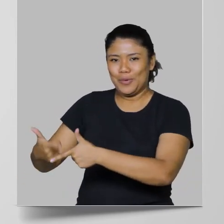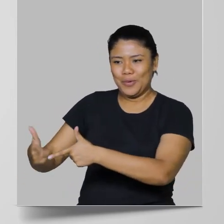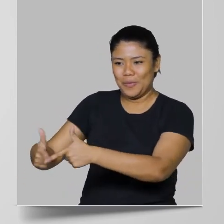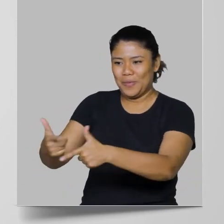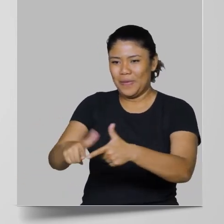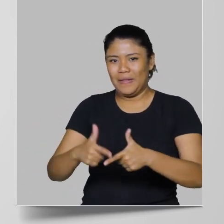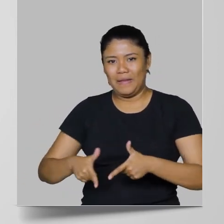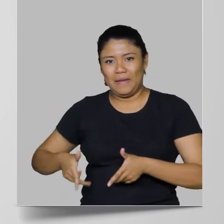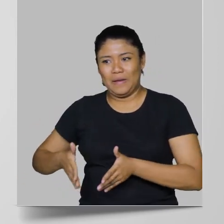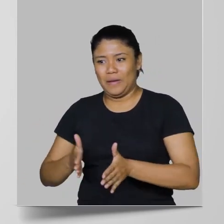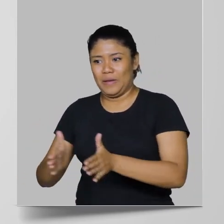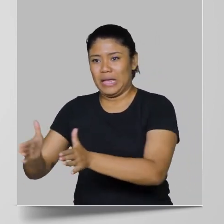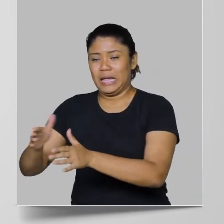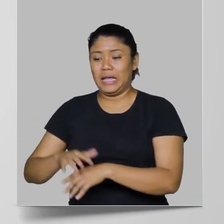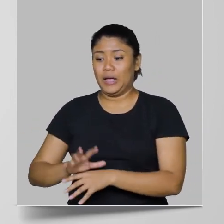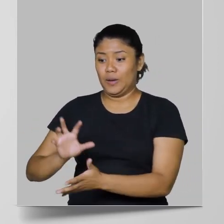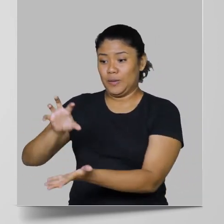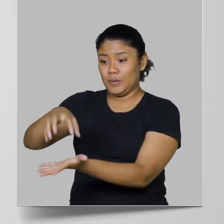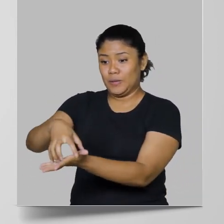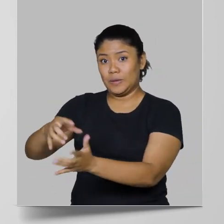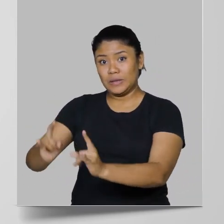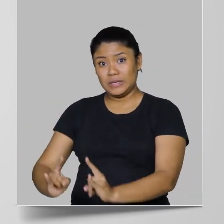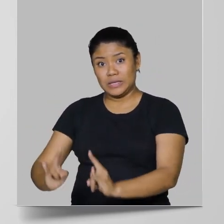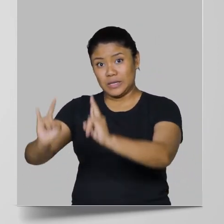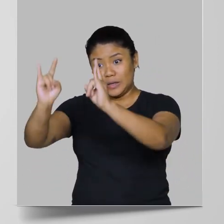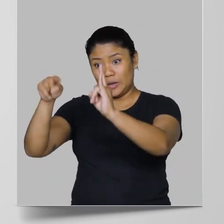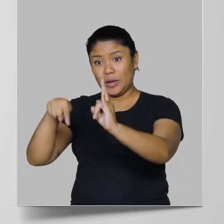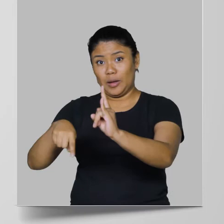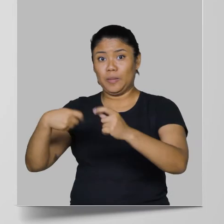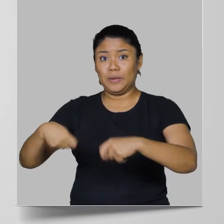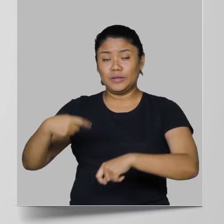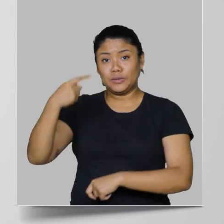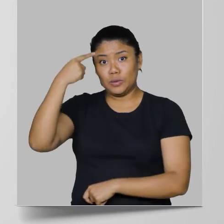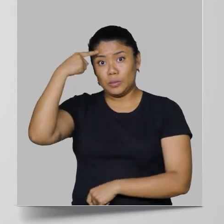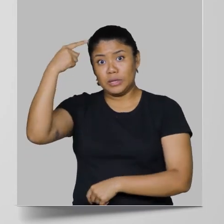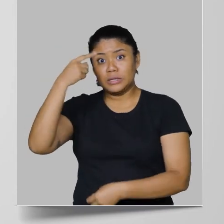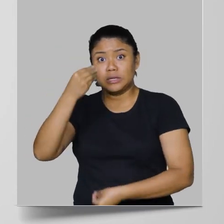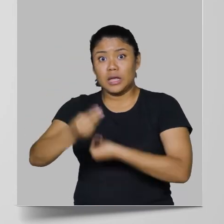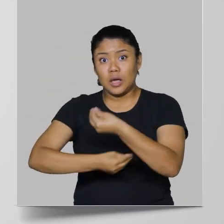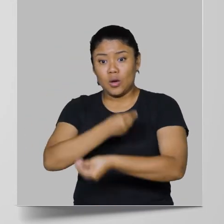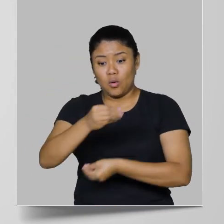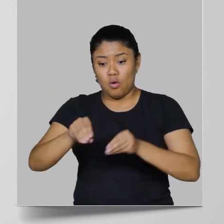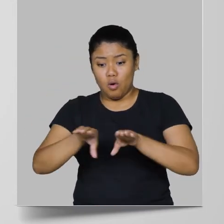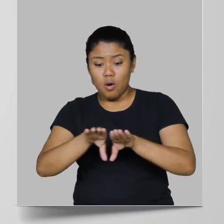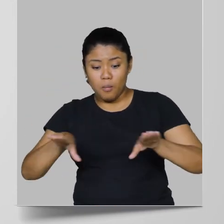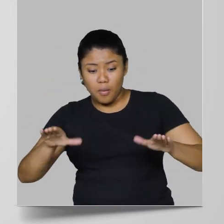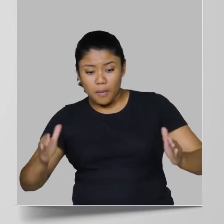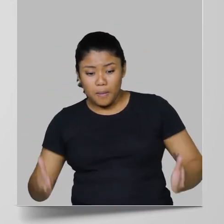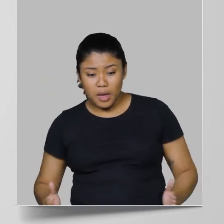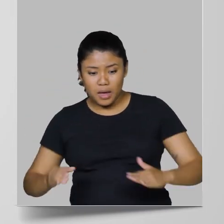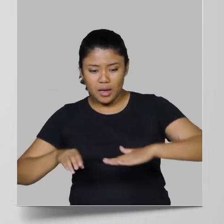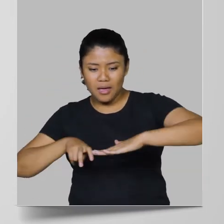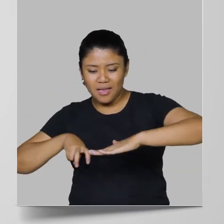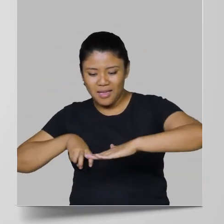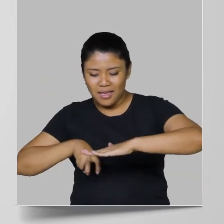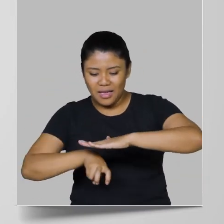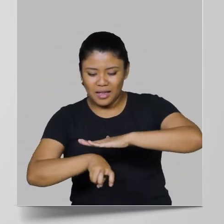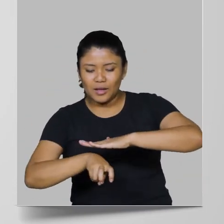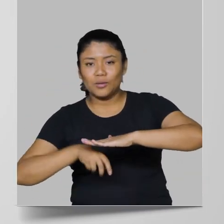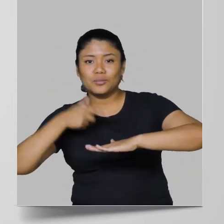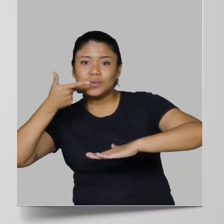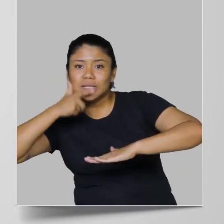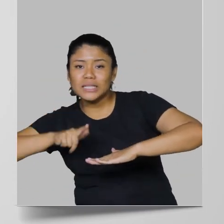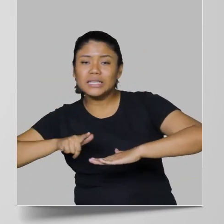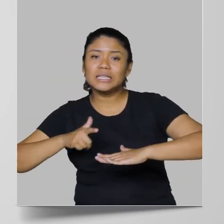ficar dentro da sala de aula. Ou, por exemplo, numa disciplina eu queria sentar na frente, mas na outra eu queria sentar atrás. O próprio banheiro,